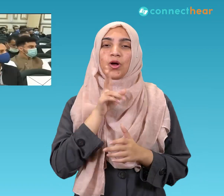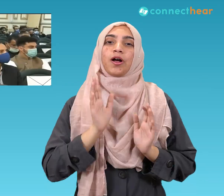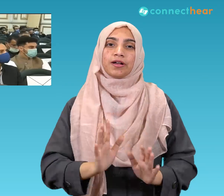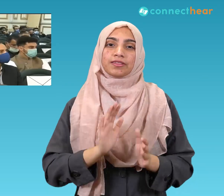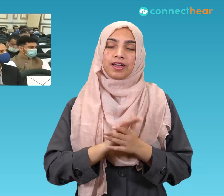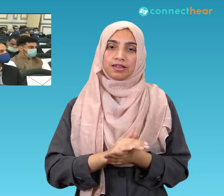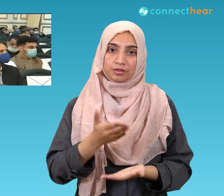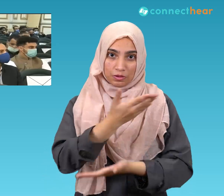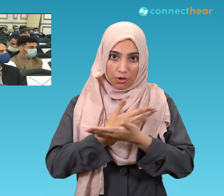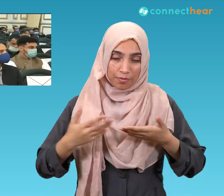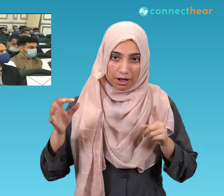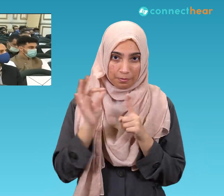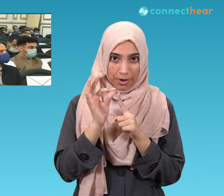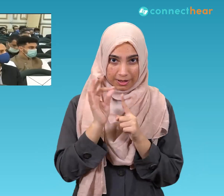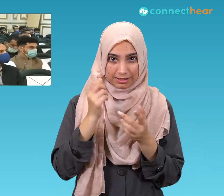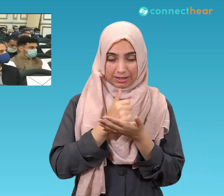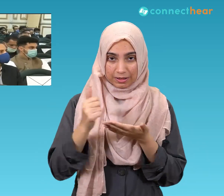نے